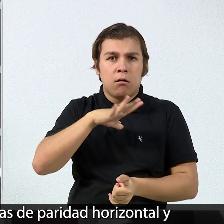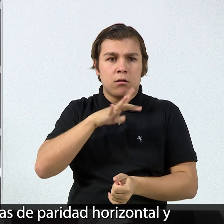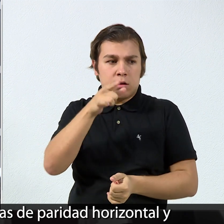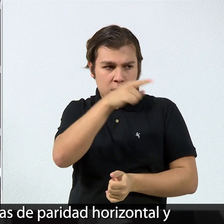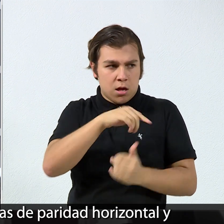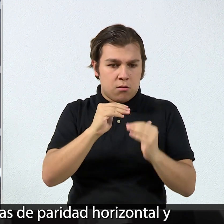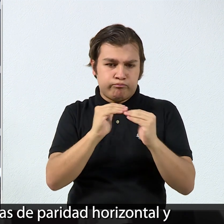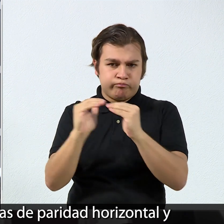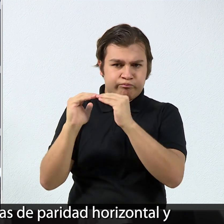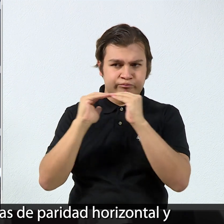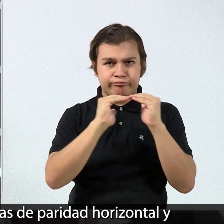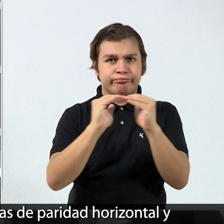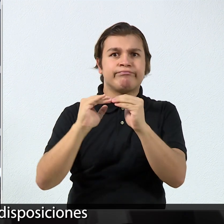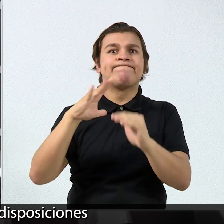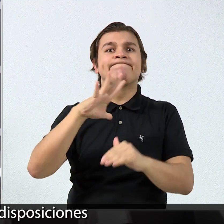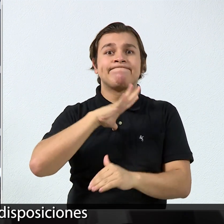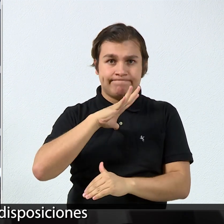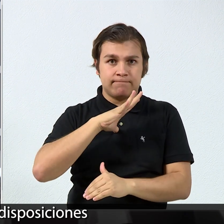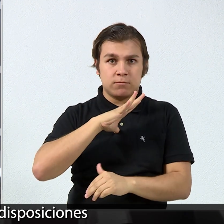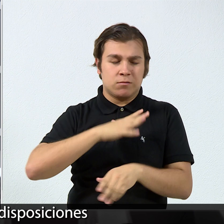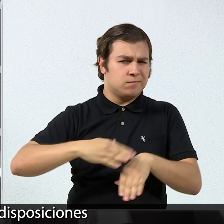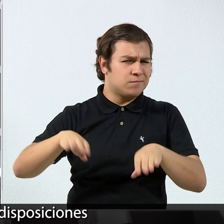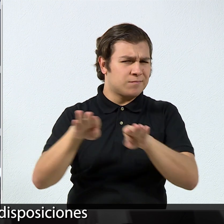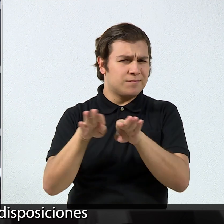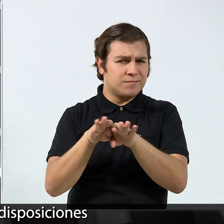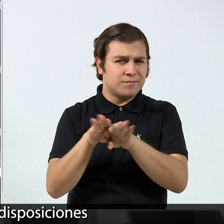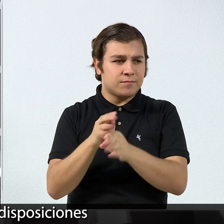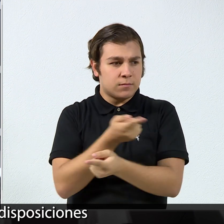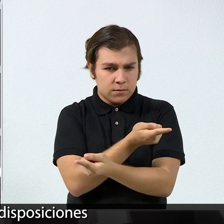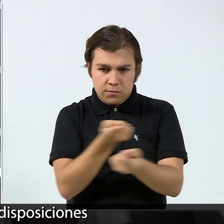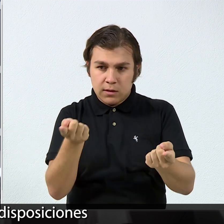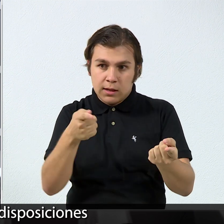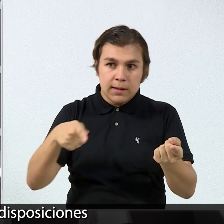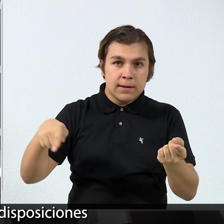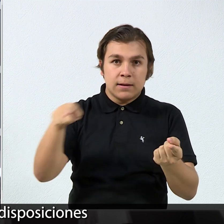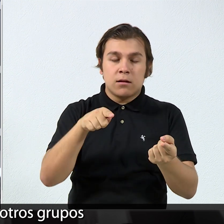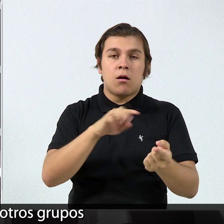paridad horizontal y vertical, así como las disposiciones